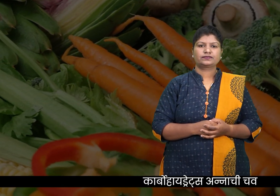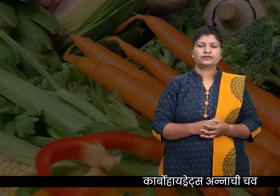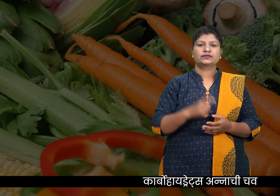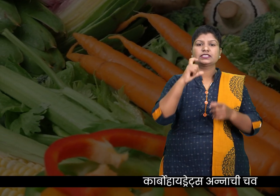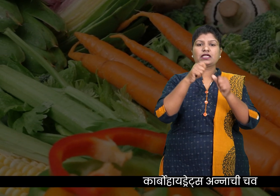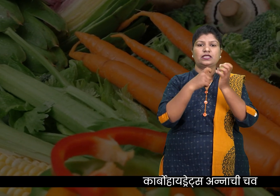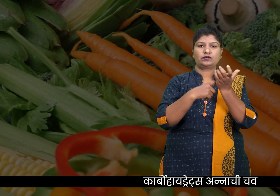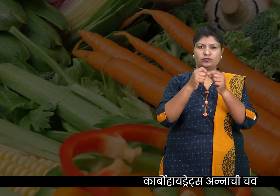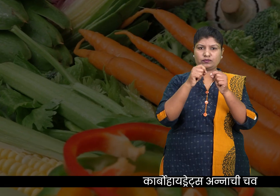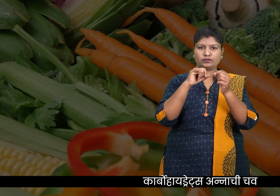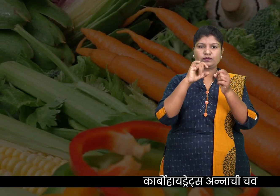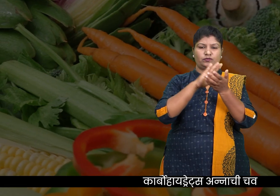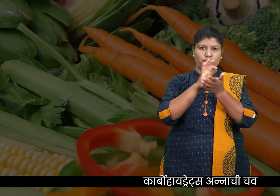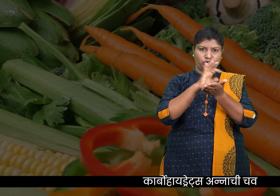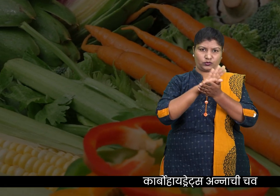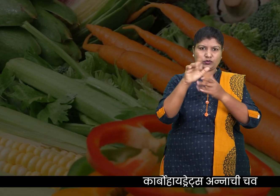कार्बोहायड्रेट्स अन्नाची चव